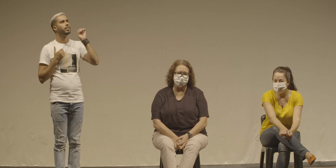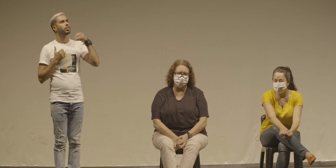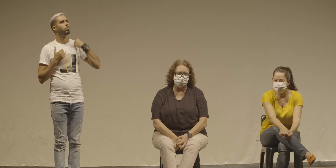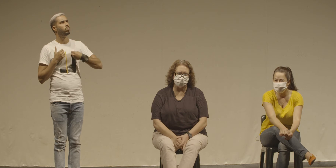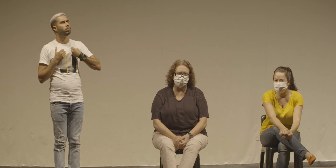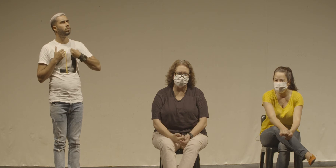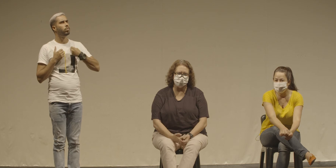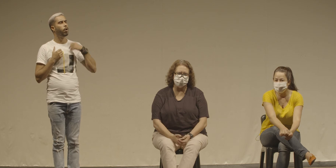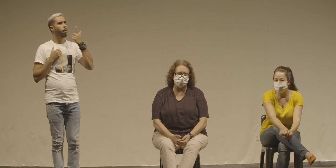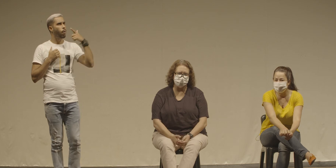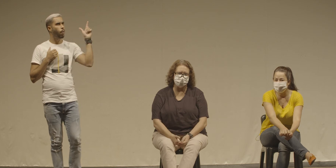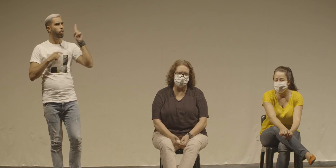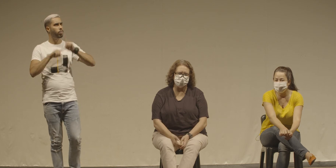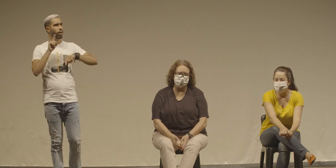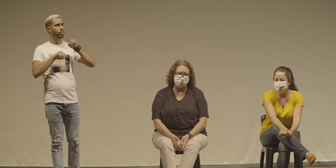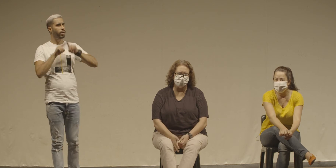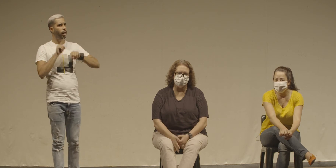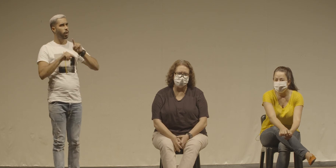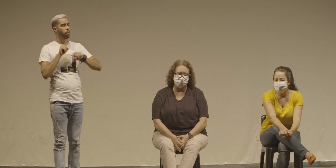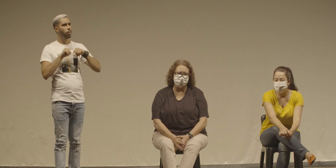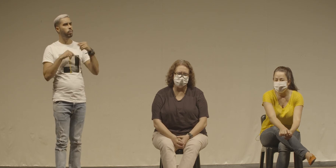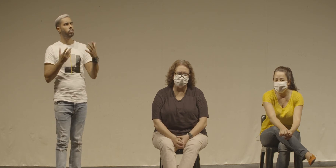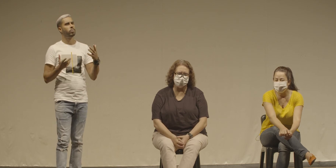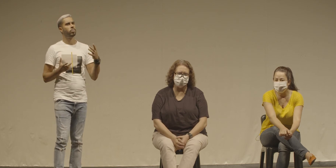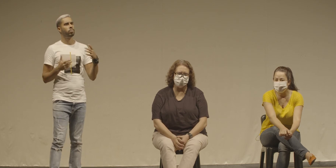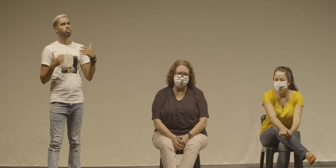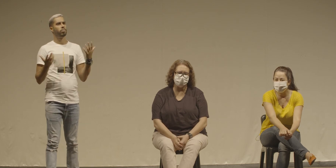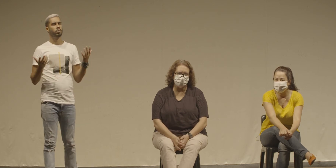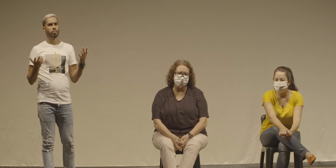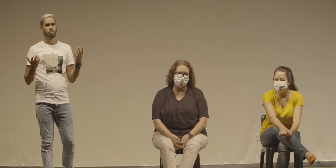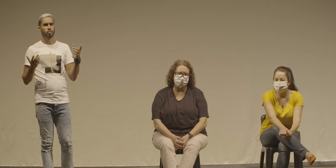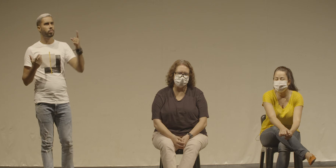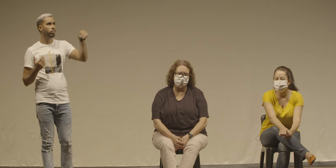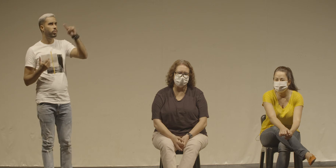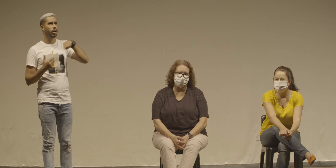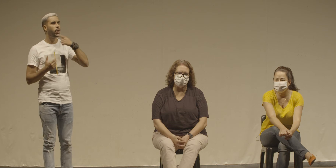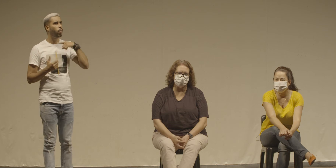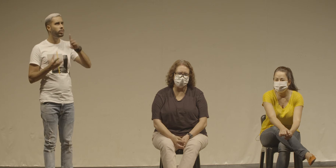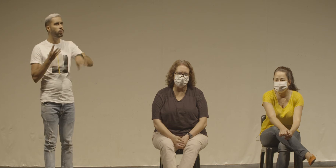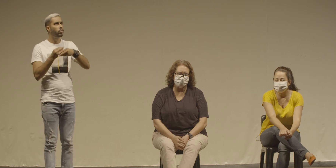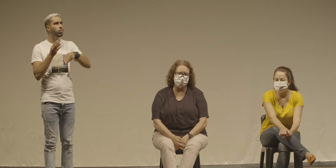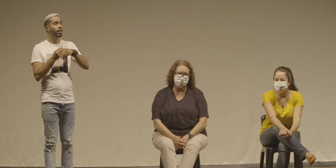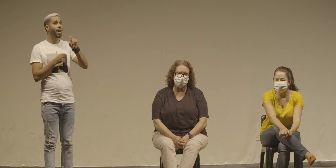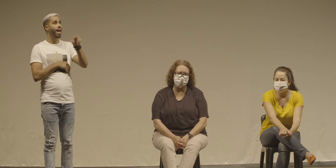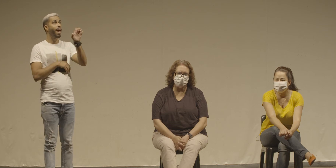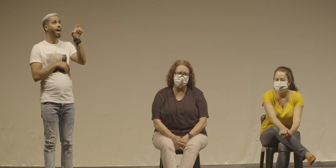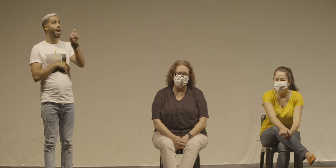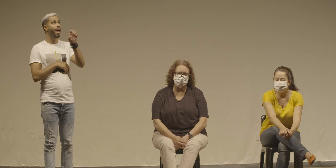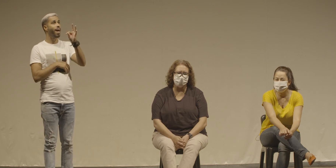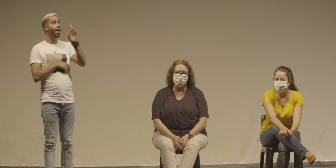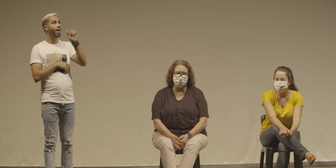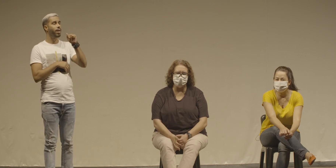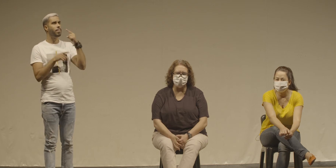algum outro material como extra, assim, que vocês tiveram aqui, que vocês não conseguiram inserir no filme. Porque a fala de